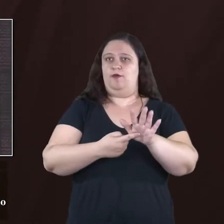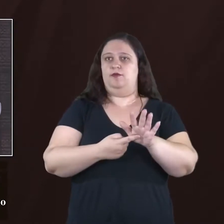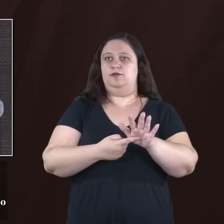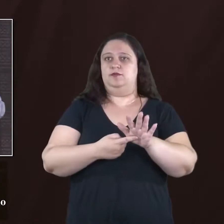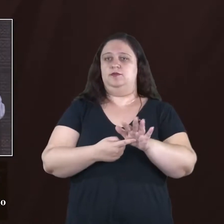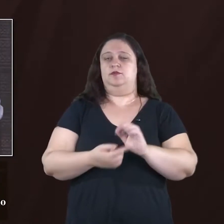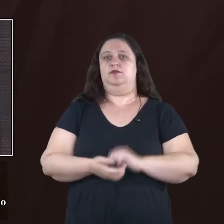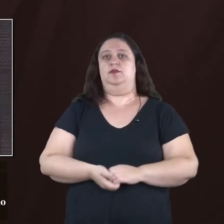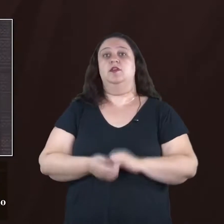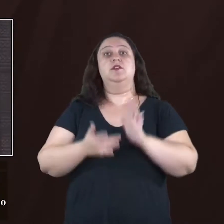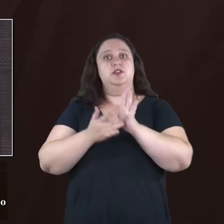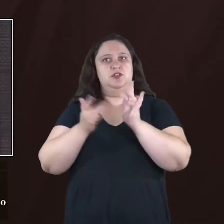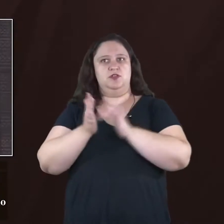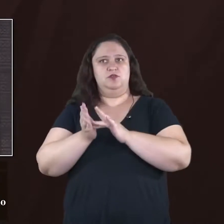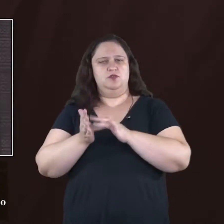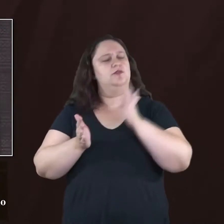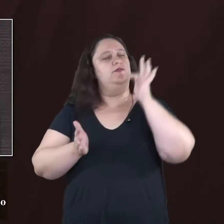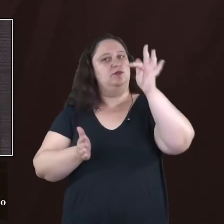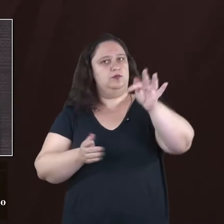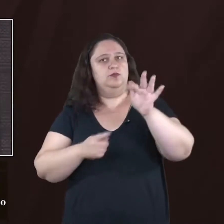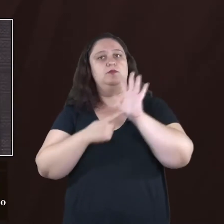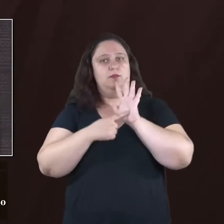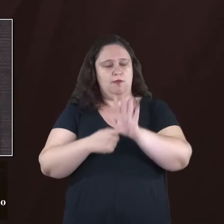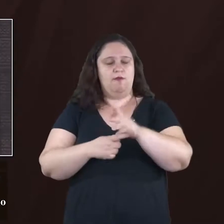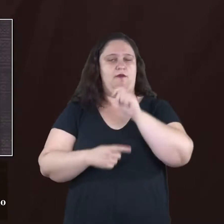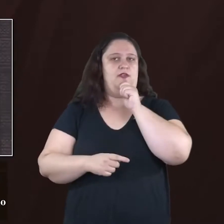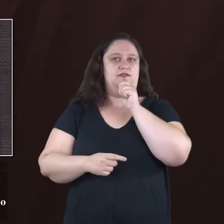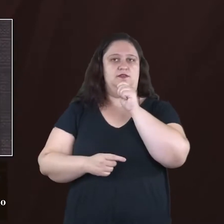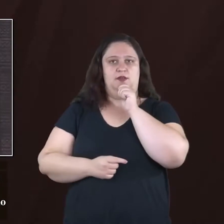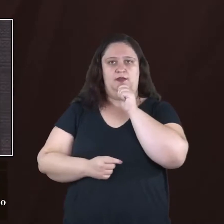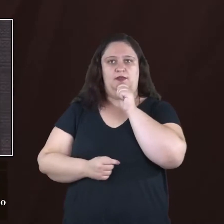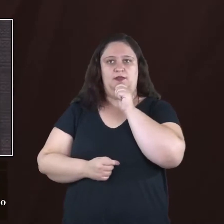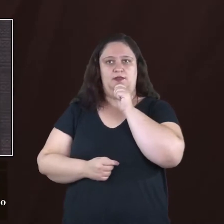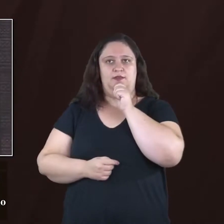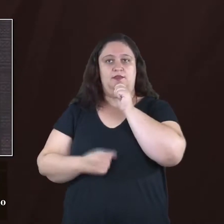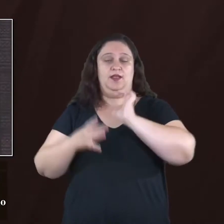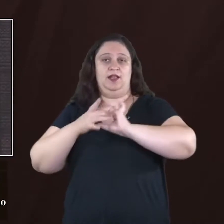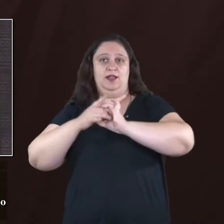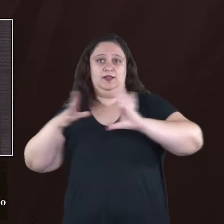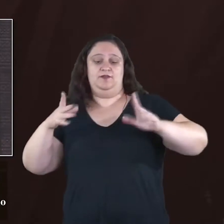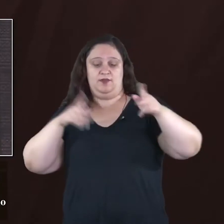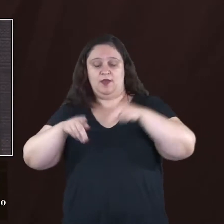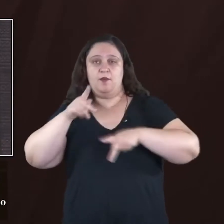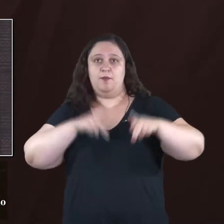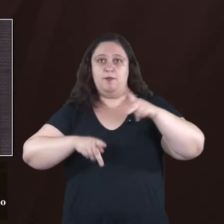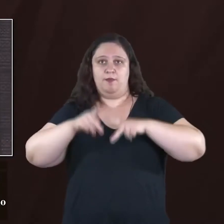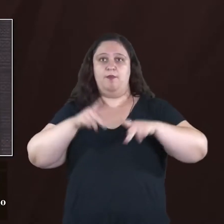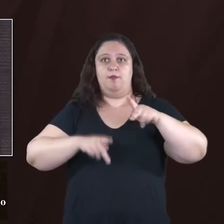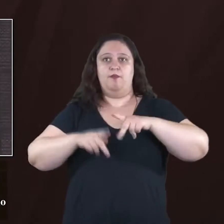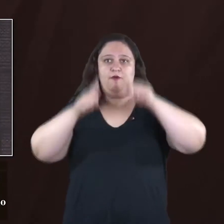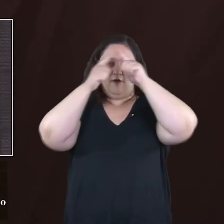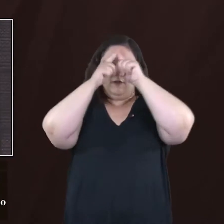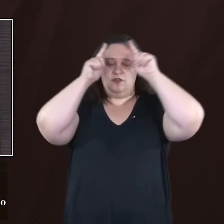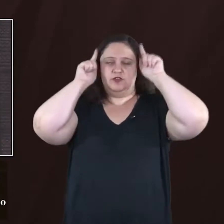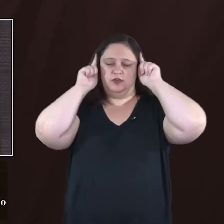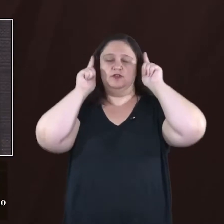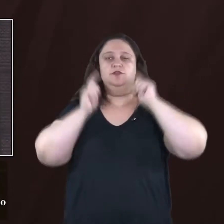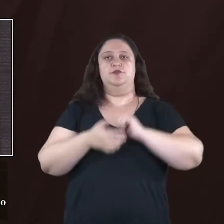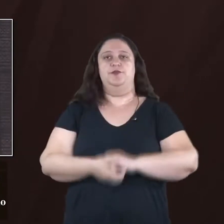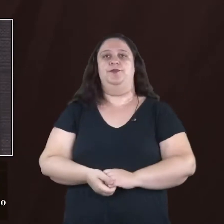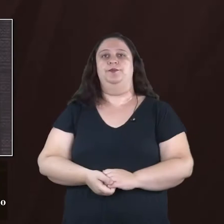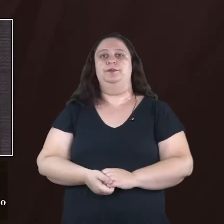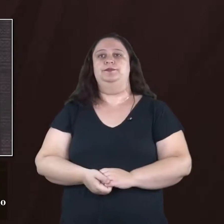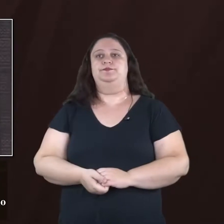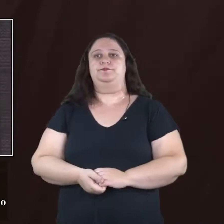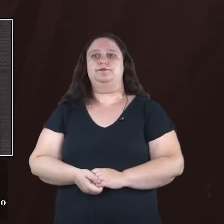Jesus iria aparecer mais vezes a Paulo, livrando-te do povo e dos gentios para os quais eu te envio. É para quê?